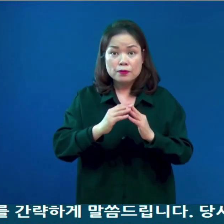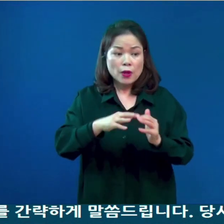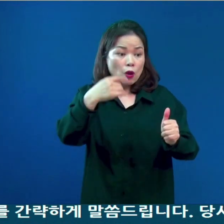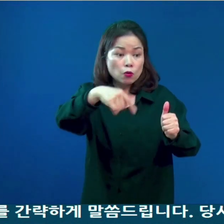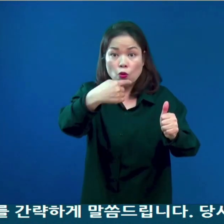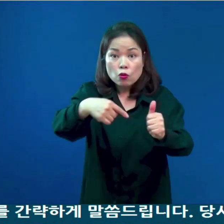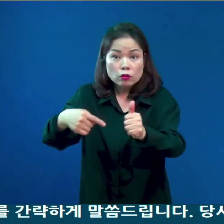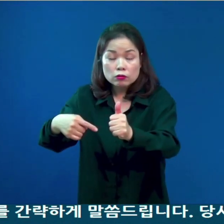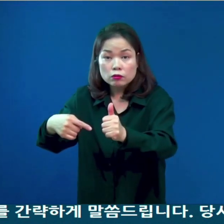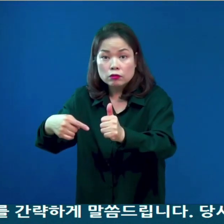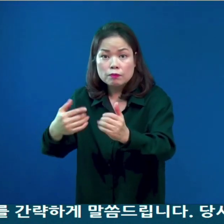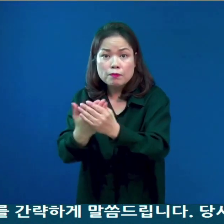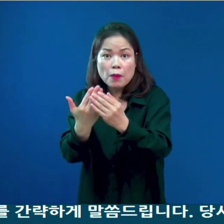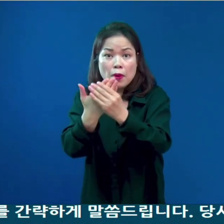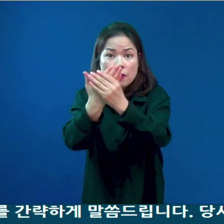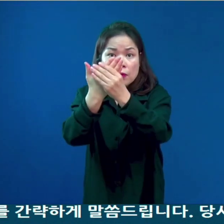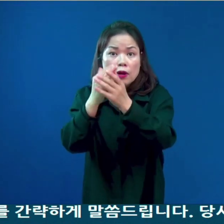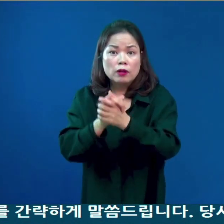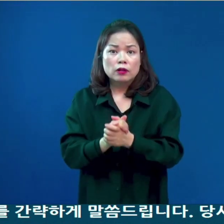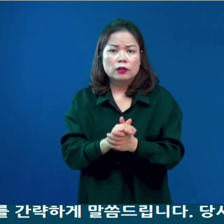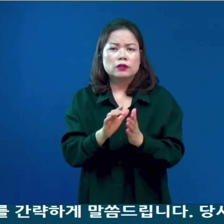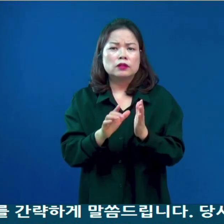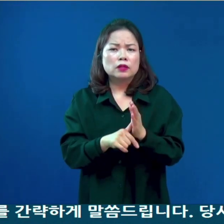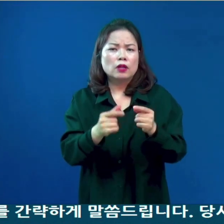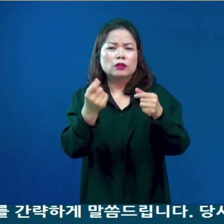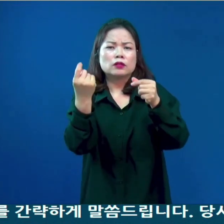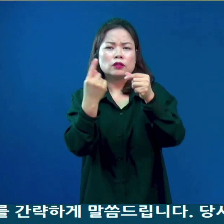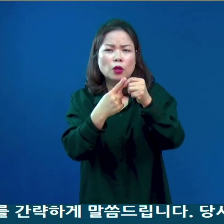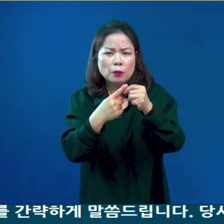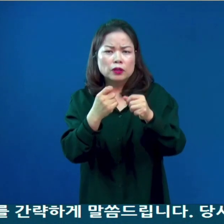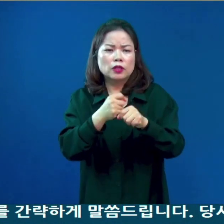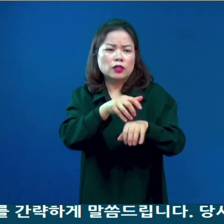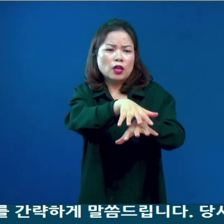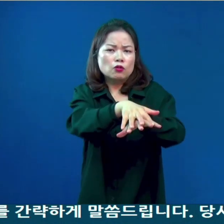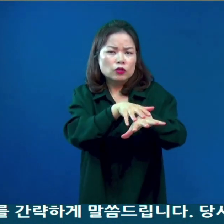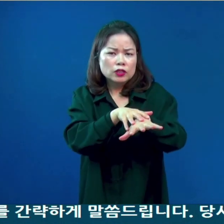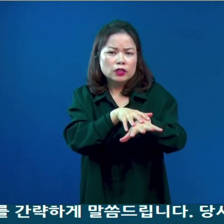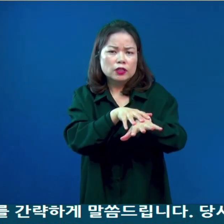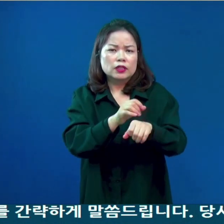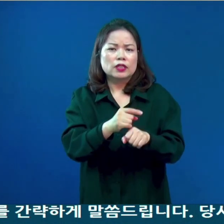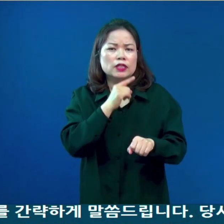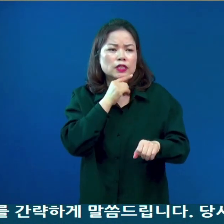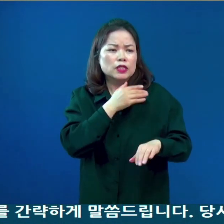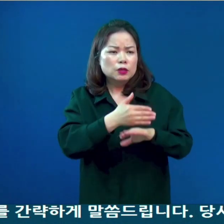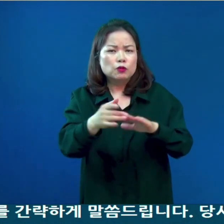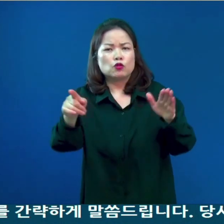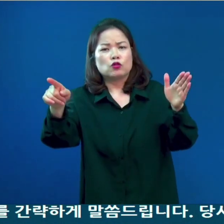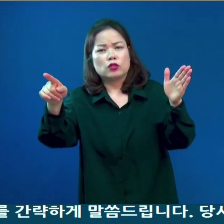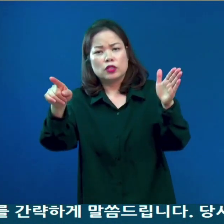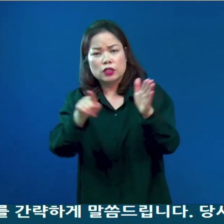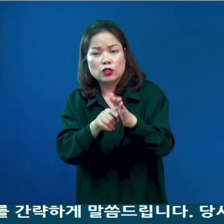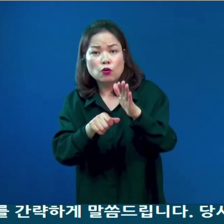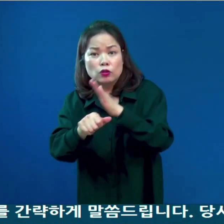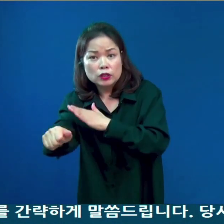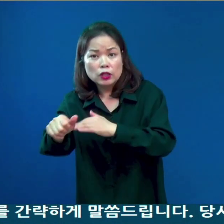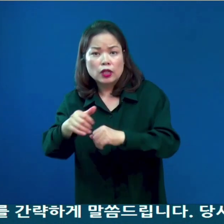일으킵니다. 당시에 내려와서 첫 번째로 만들었던 조직이 이북신도 대표회입니다. 근데 이북신도